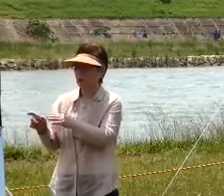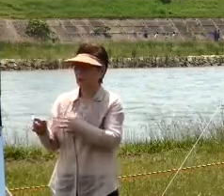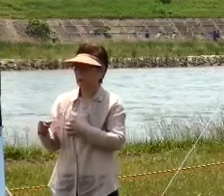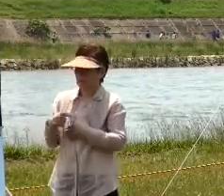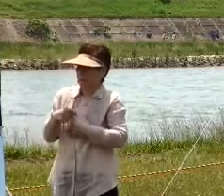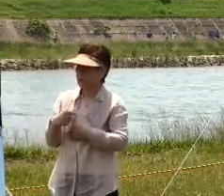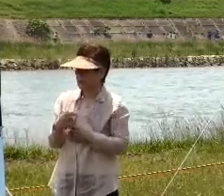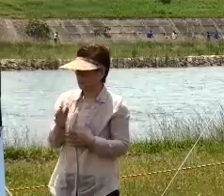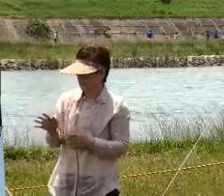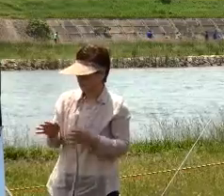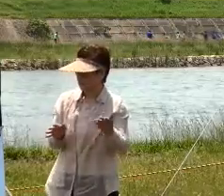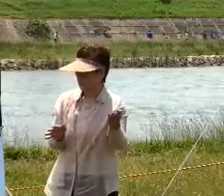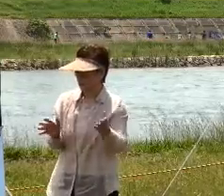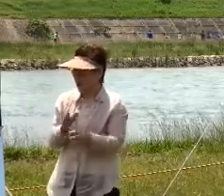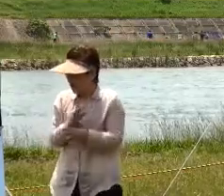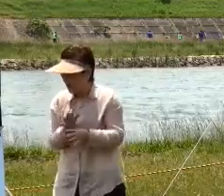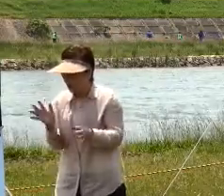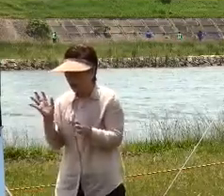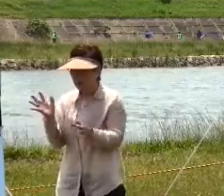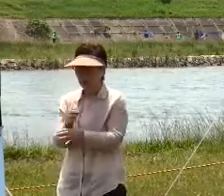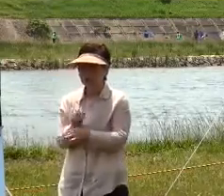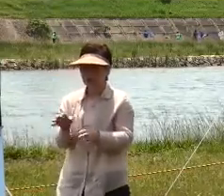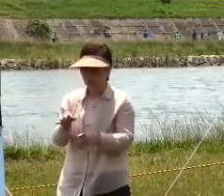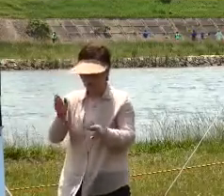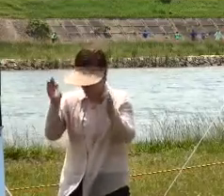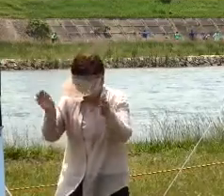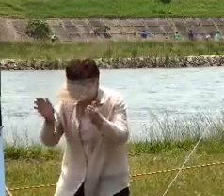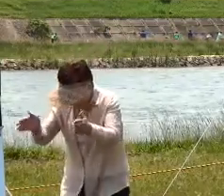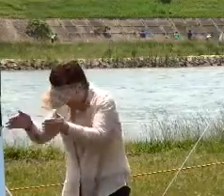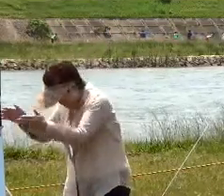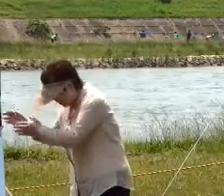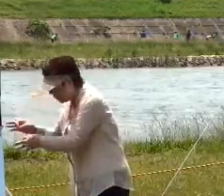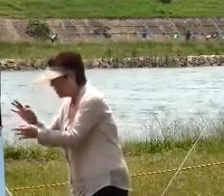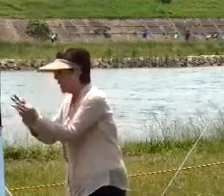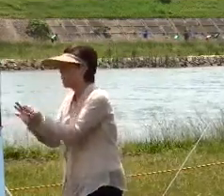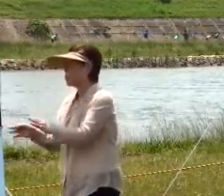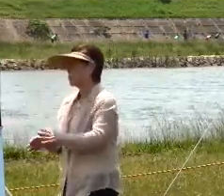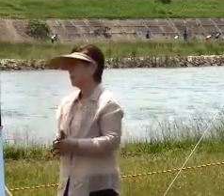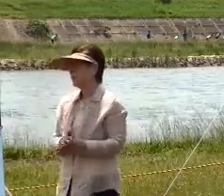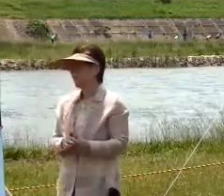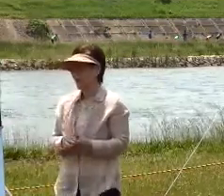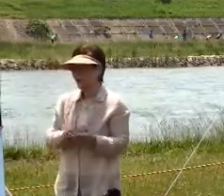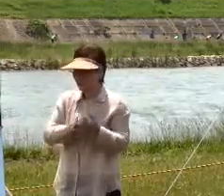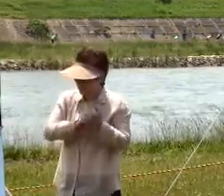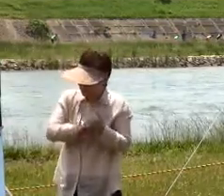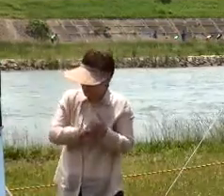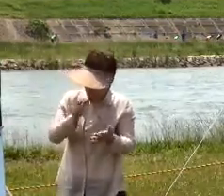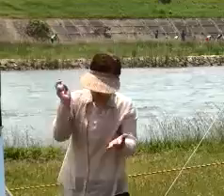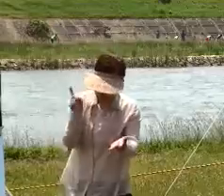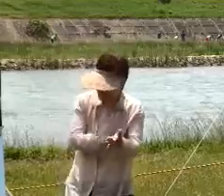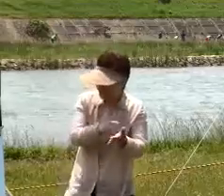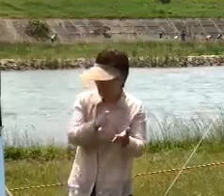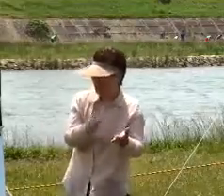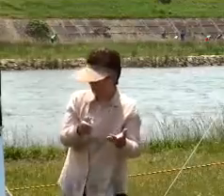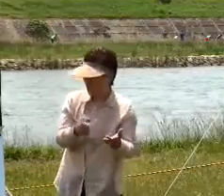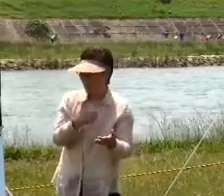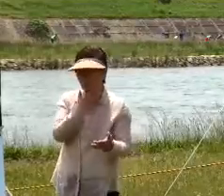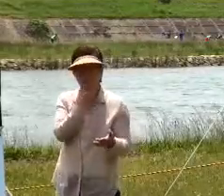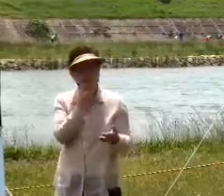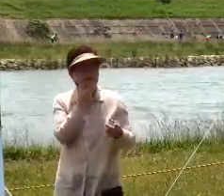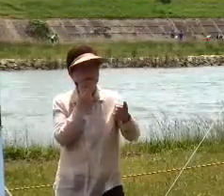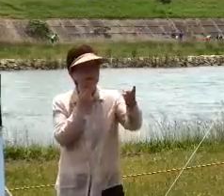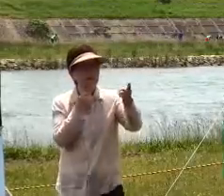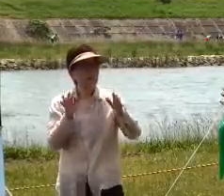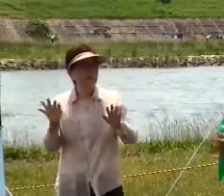ドキッとしますね。必死で探します。で、必ず見つかって、だから幸い僕